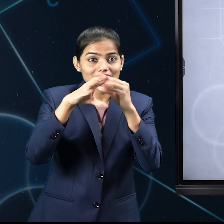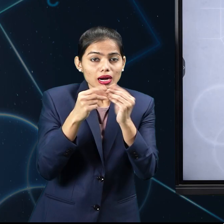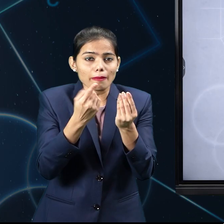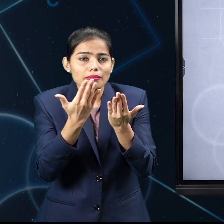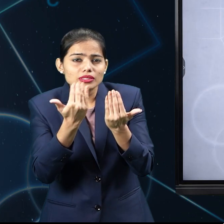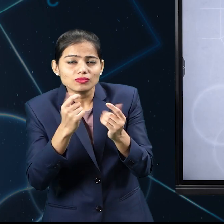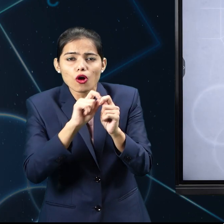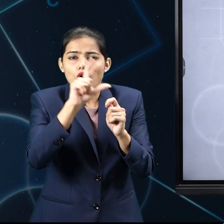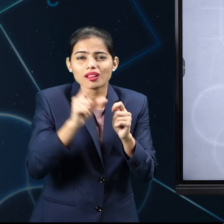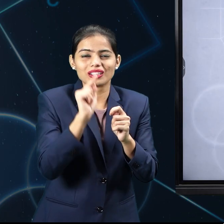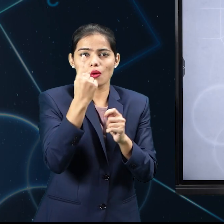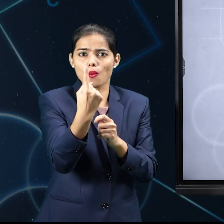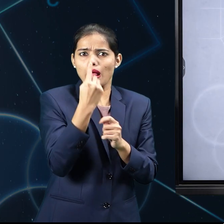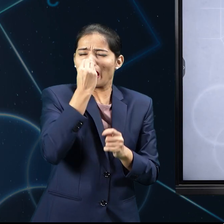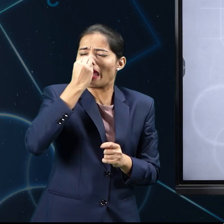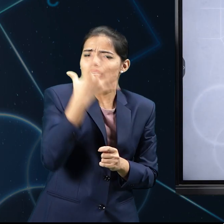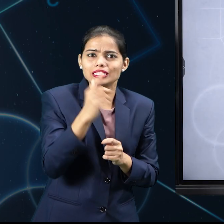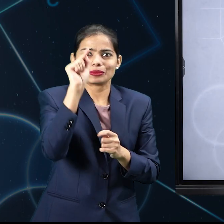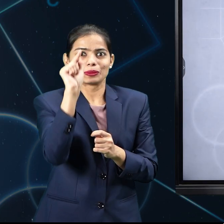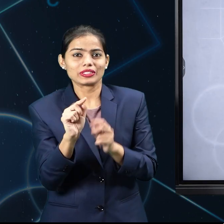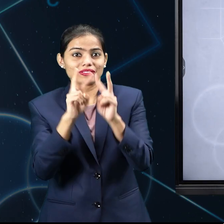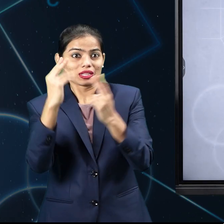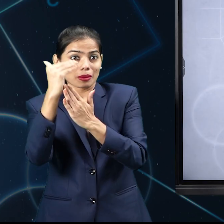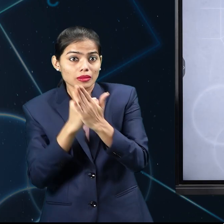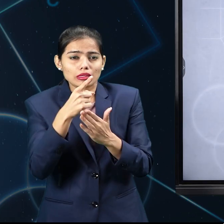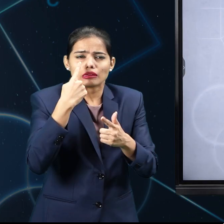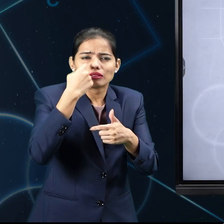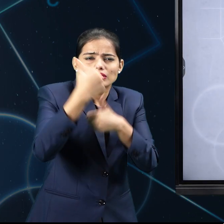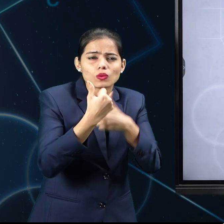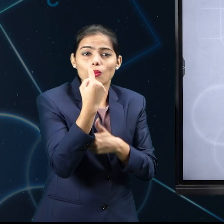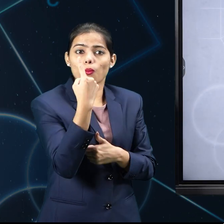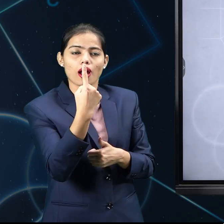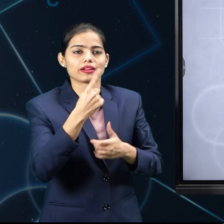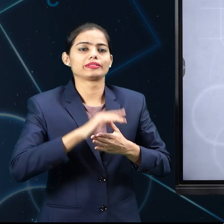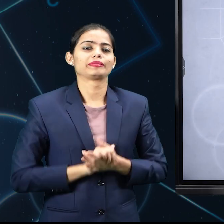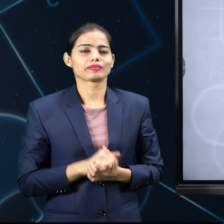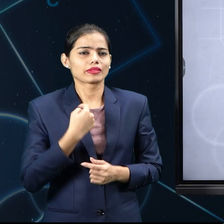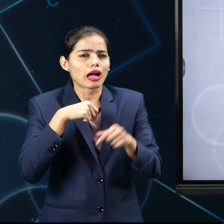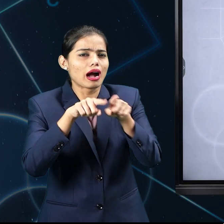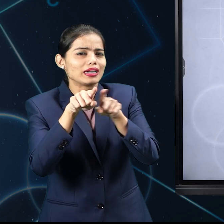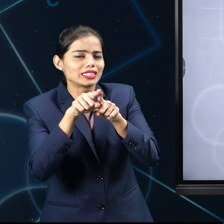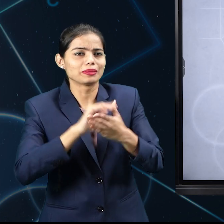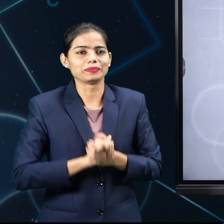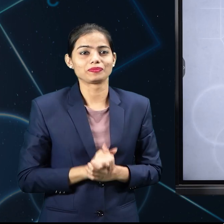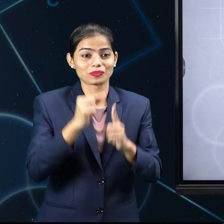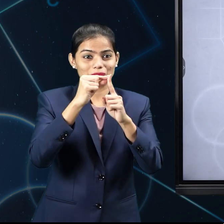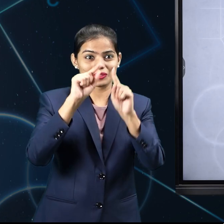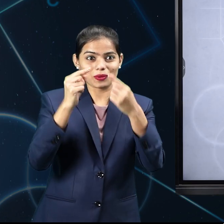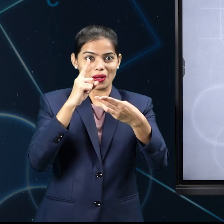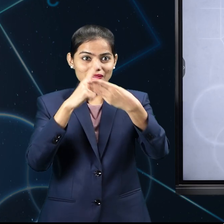into E plus P into F is equal to 0.425 plus 0.575 that is equal to 1.